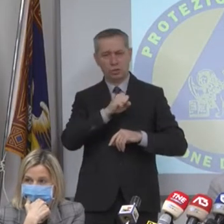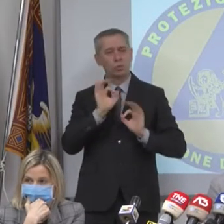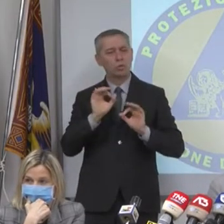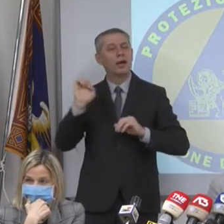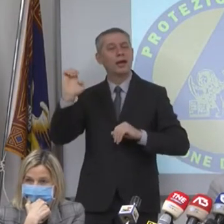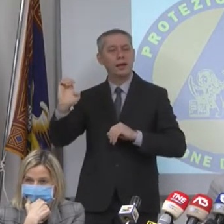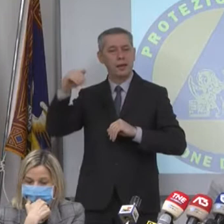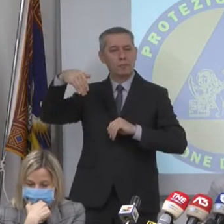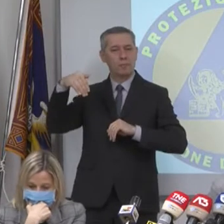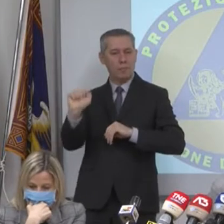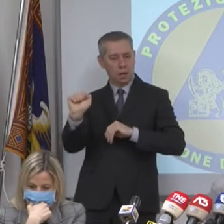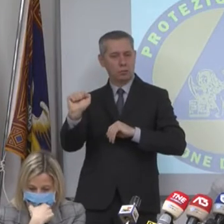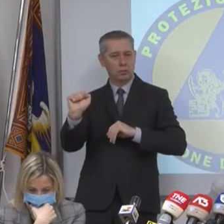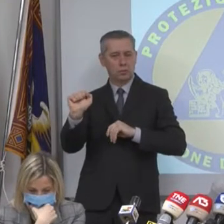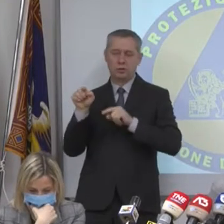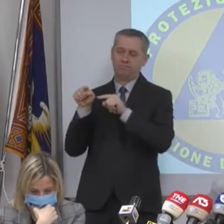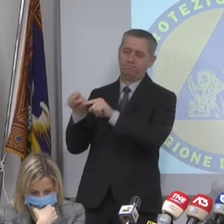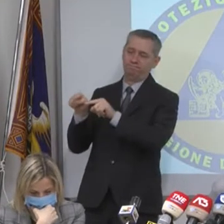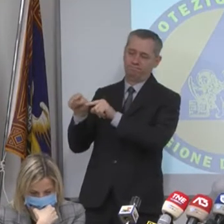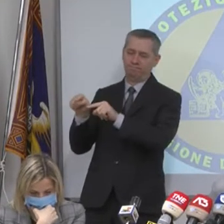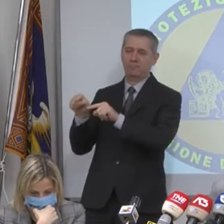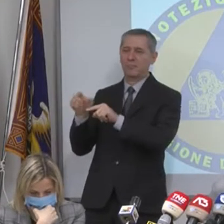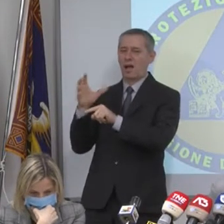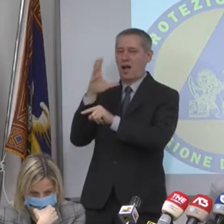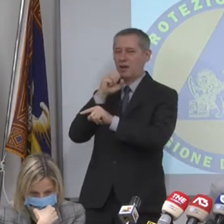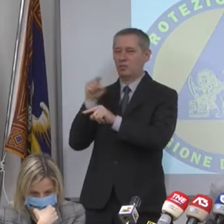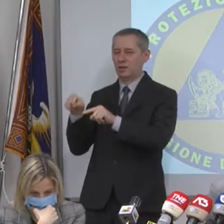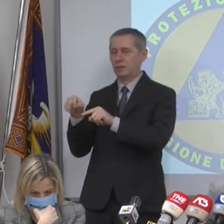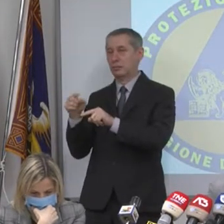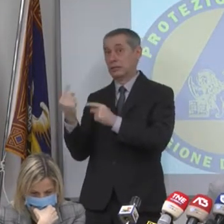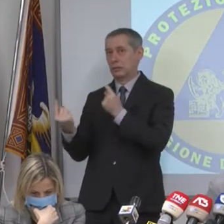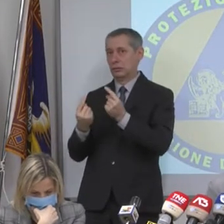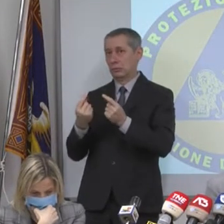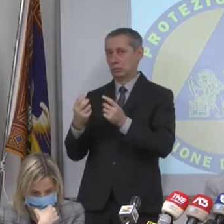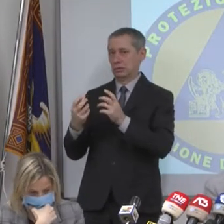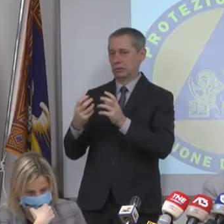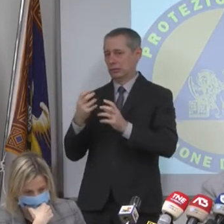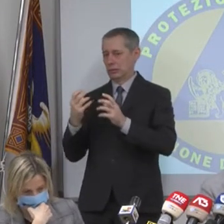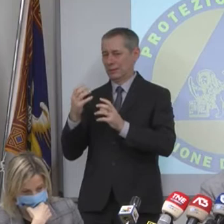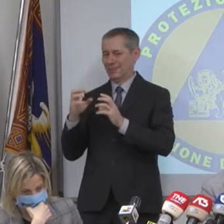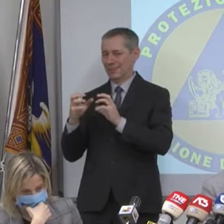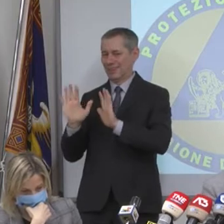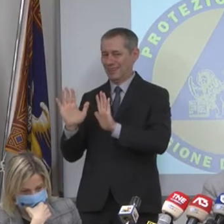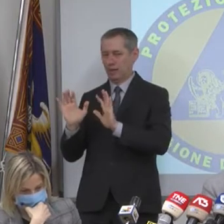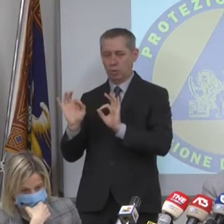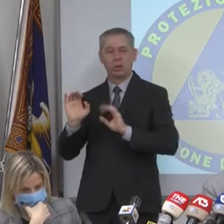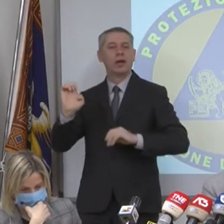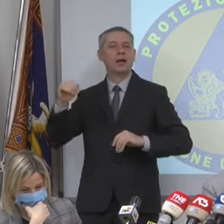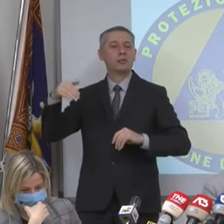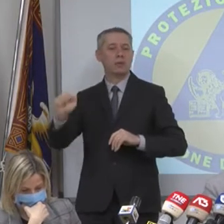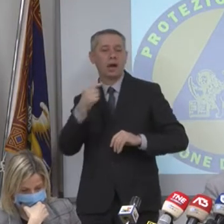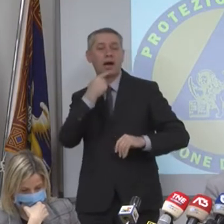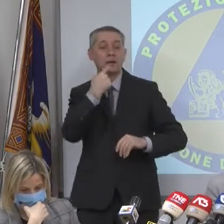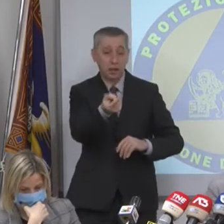si può dire, quando c'è brutto tempo evita di uscire di casa. Nel senso che vedo che EMA ha detto che gli